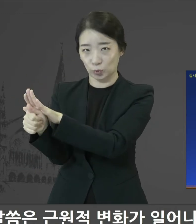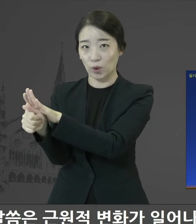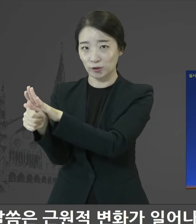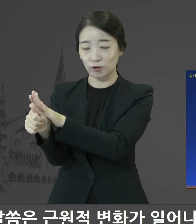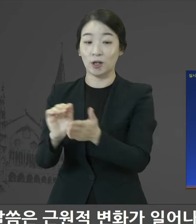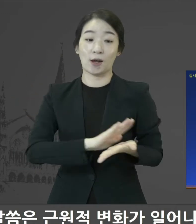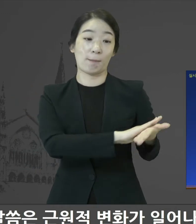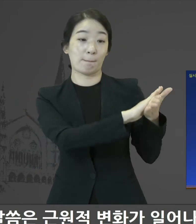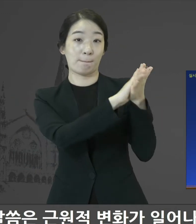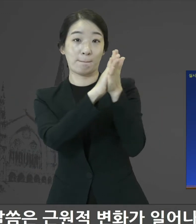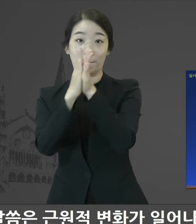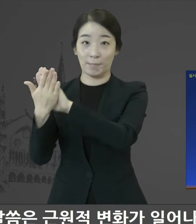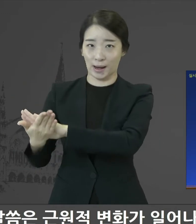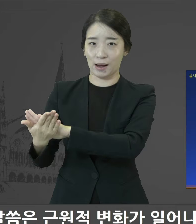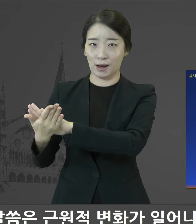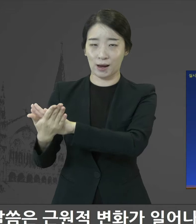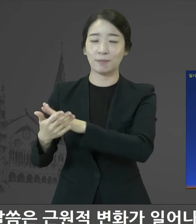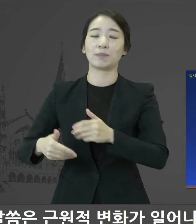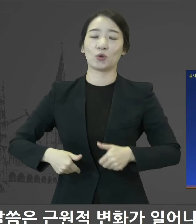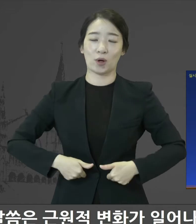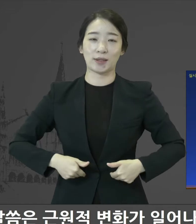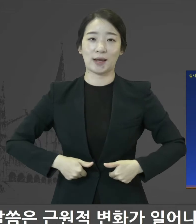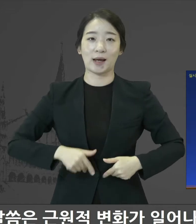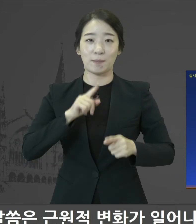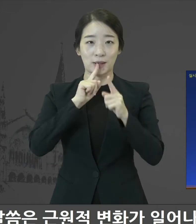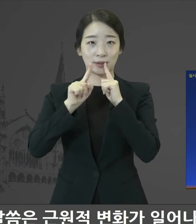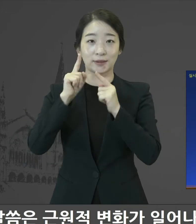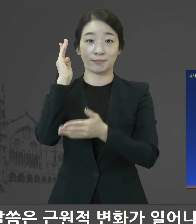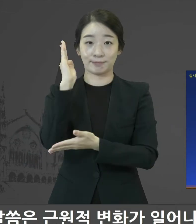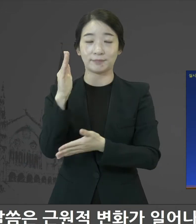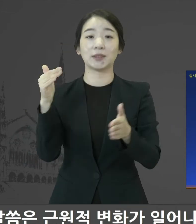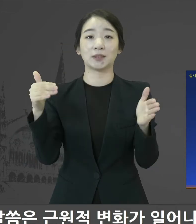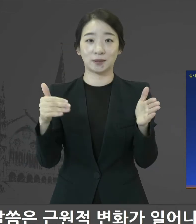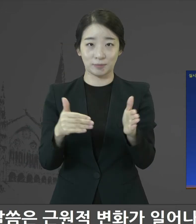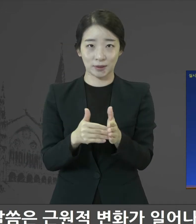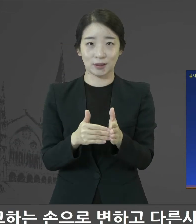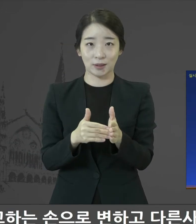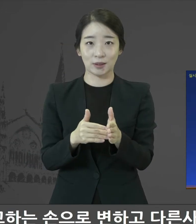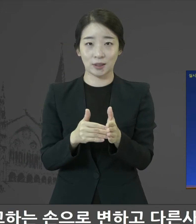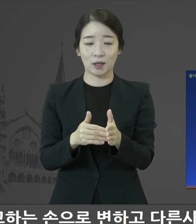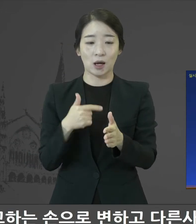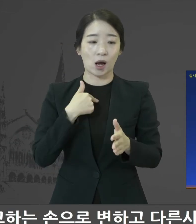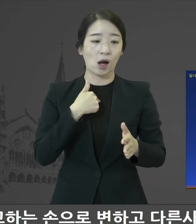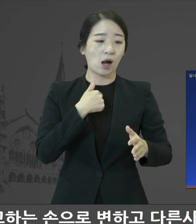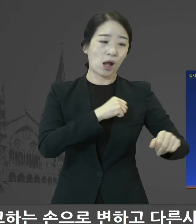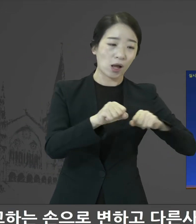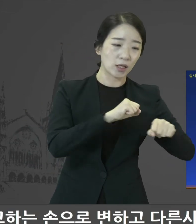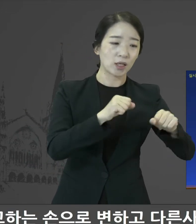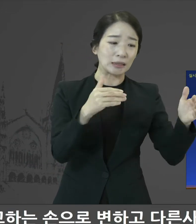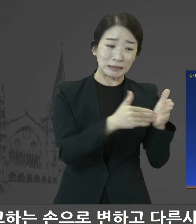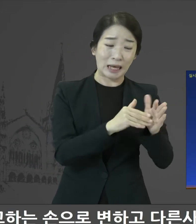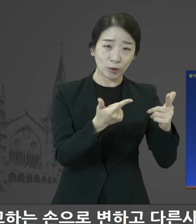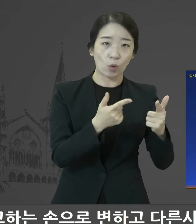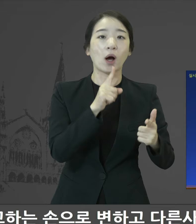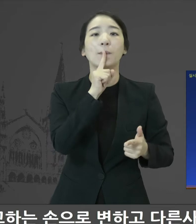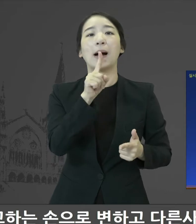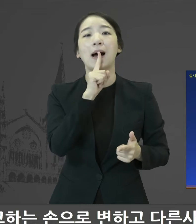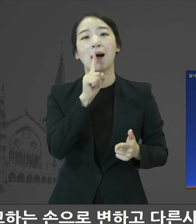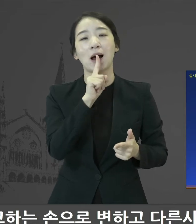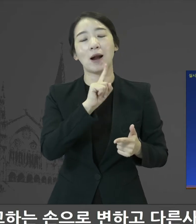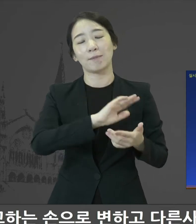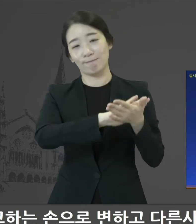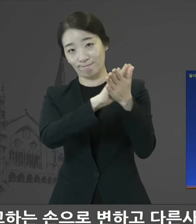된다, 근본적으로 변해야 된다 말씀 나눴습니다. 행위만 변하는 것이 아니라 말도 변해야 된다. 우리 말